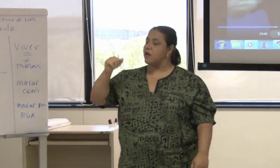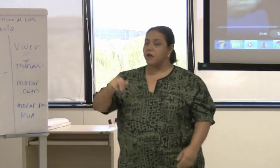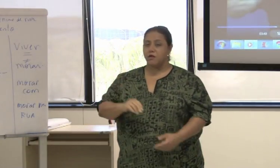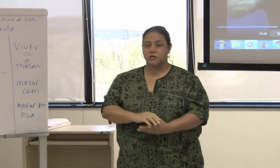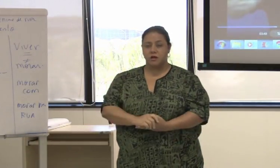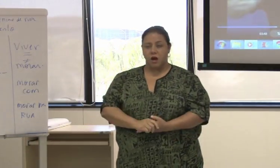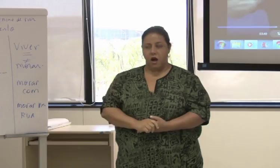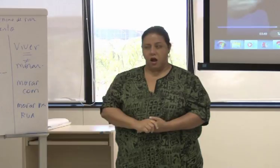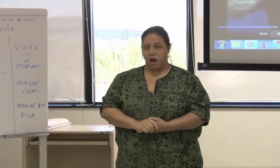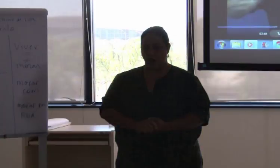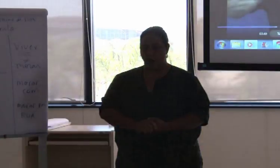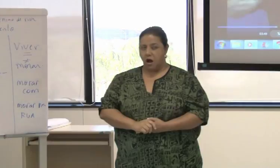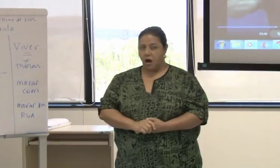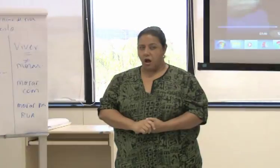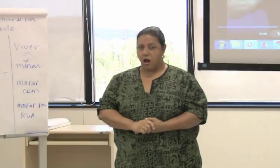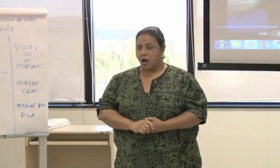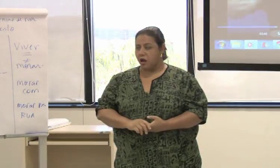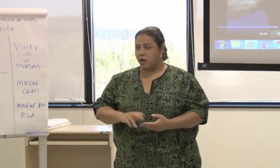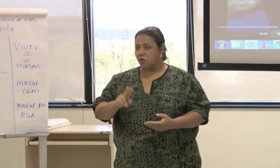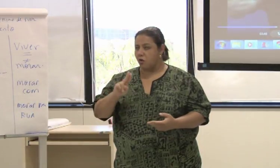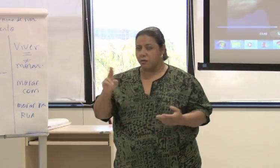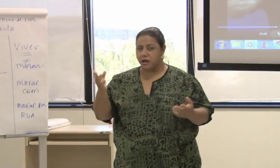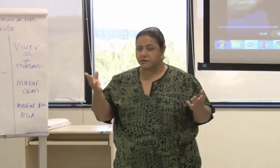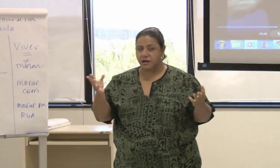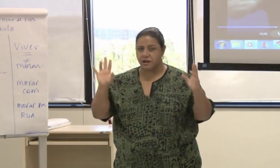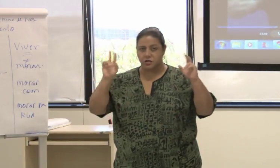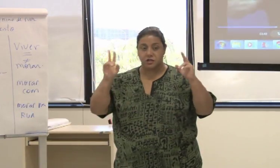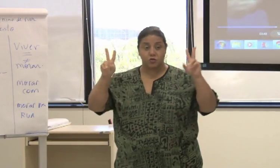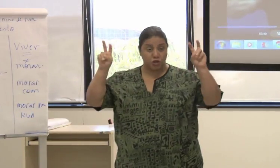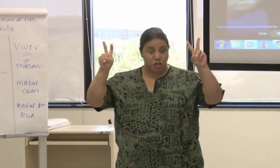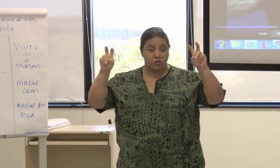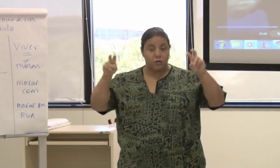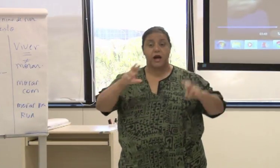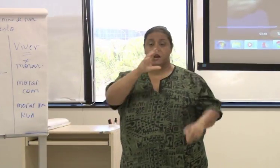Eu assim, ó... Que nome é esse que ele está digitando? O título era...